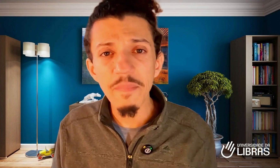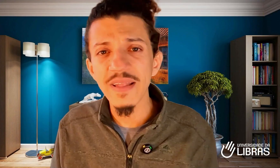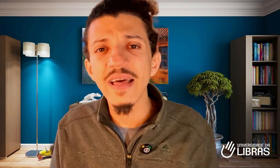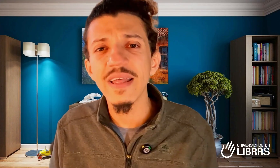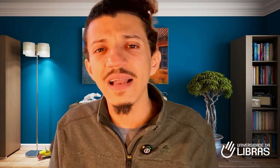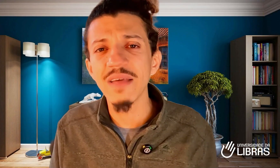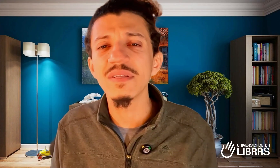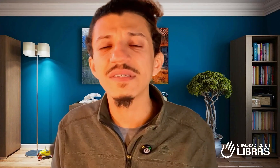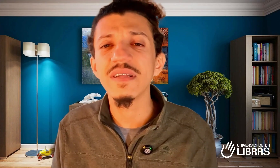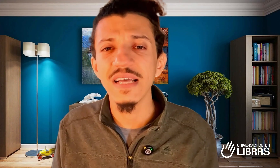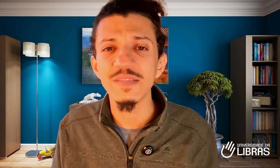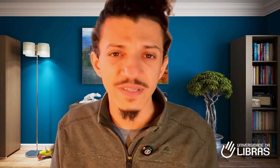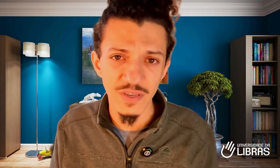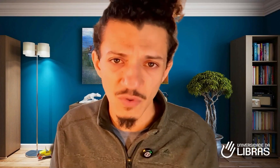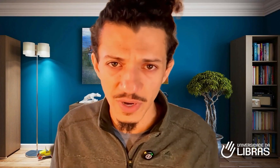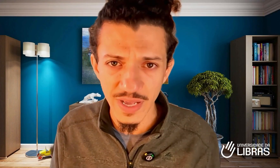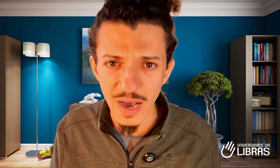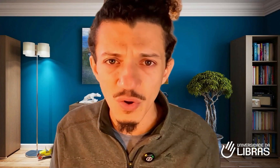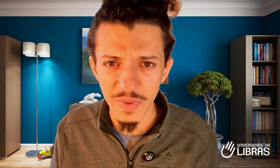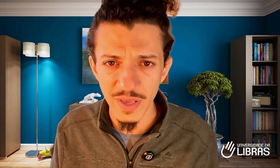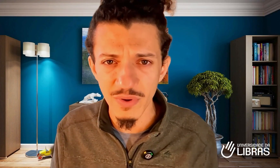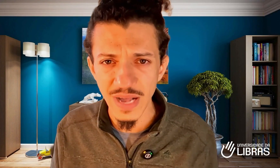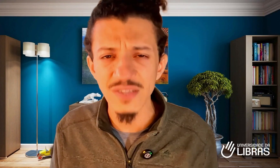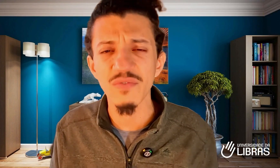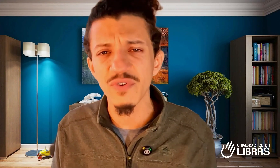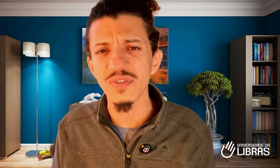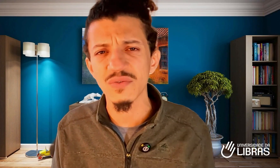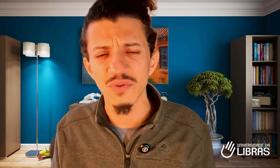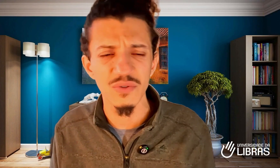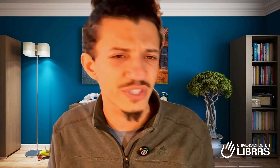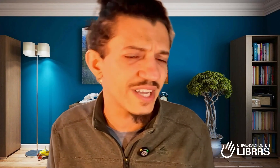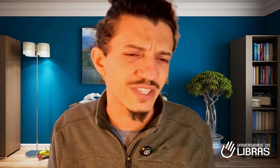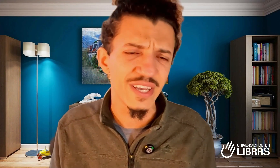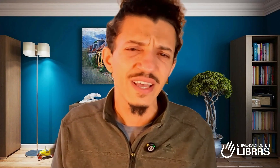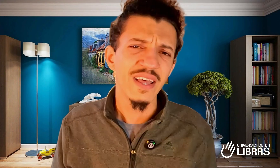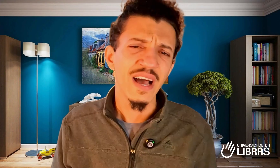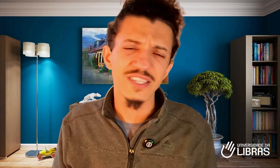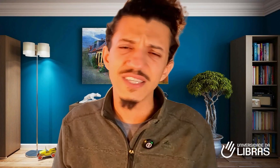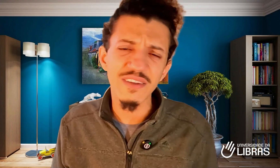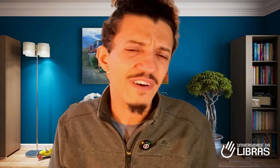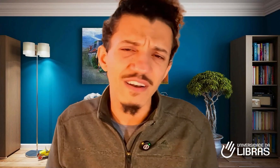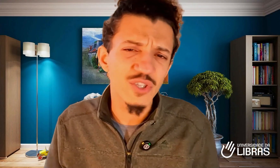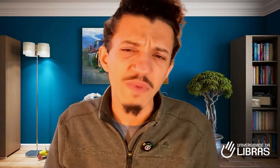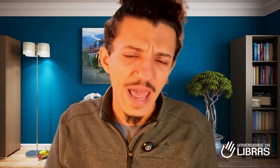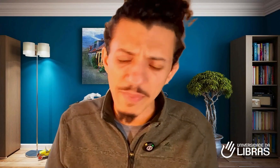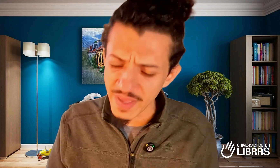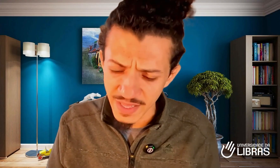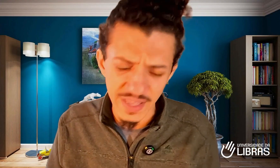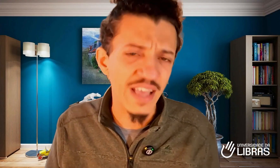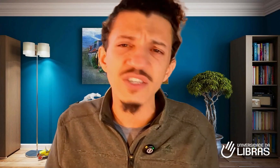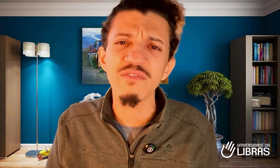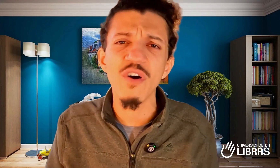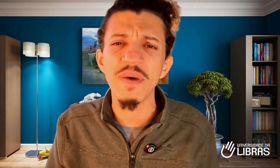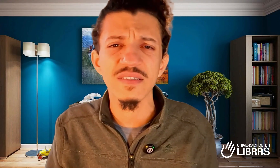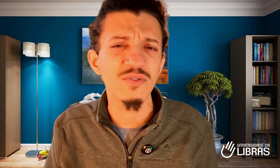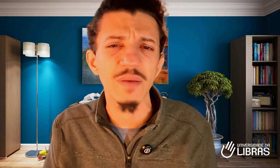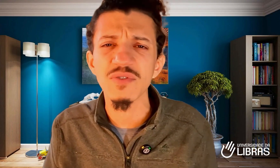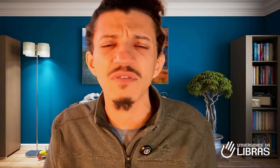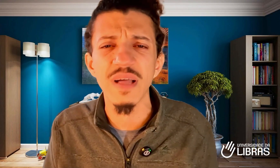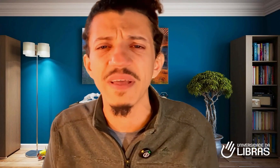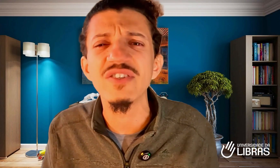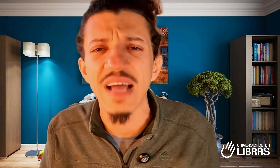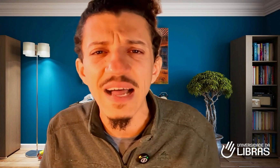ela aprenderia a língua de sinais para se comunicar comigo caso eu fosse surdo. Gente, a gente está falando de uma época em que ninguém tinha informação